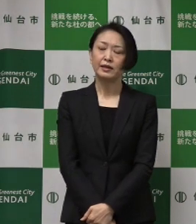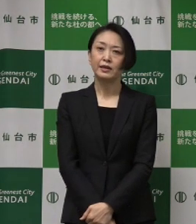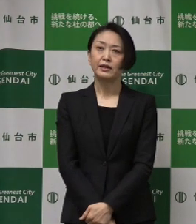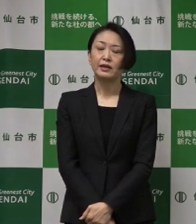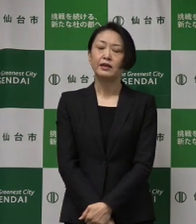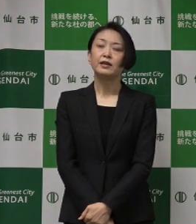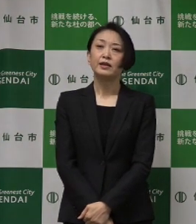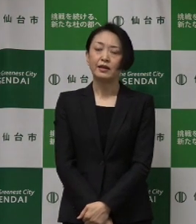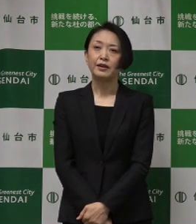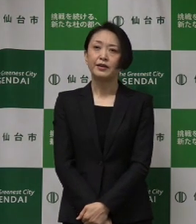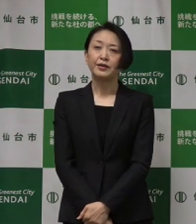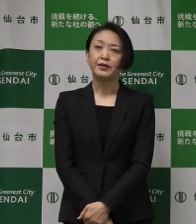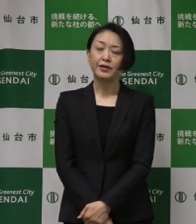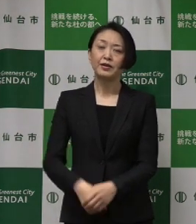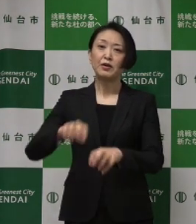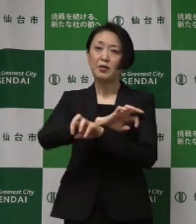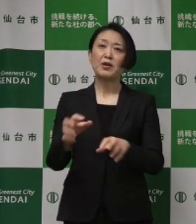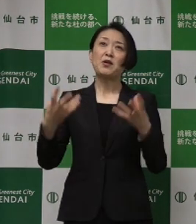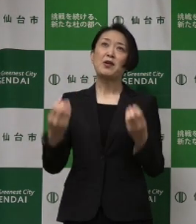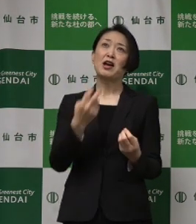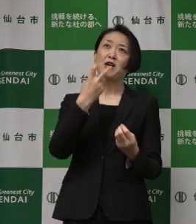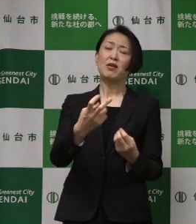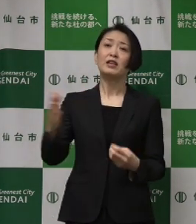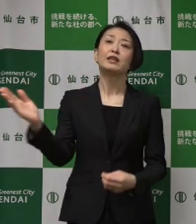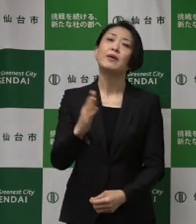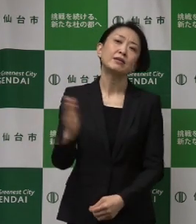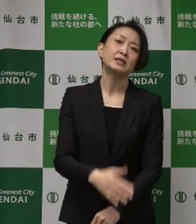安心できるレベルではありませんし、また変異株